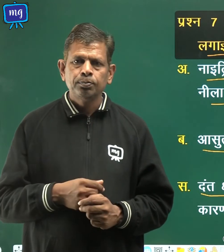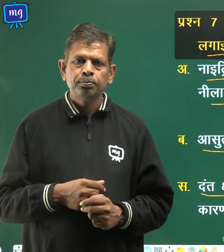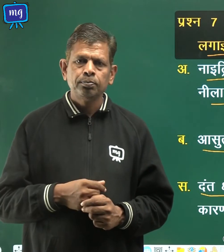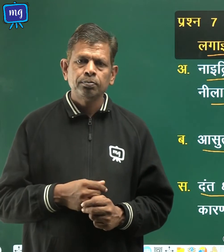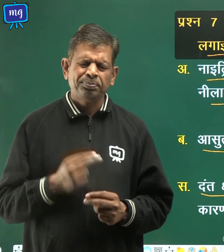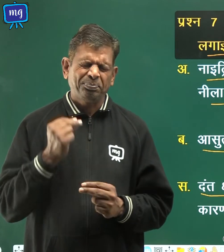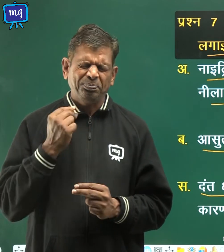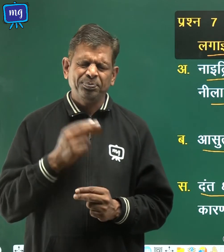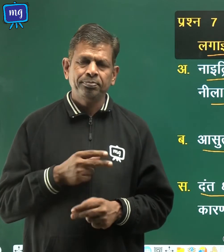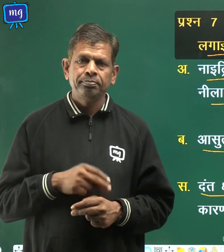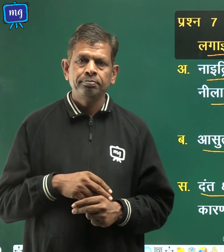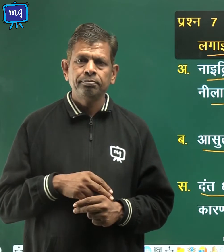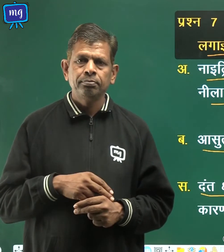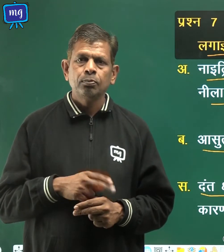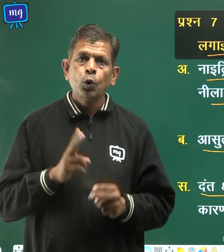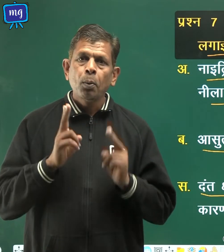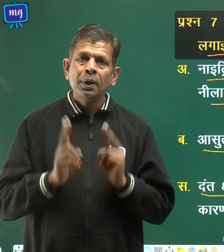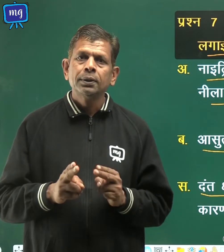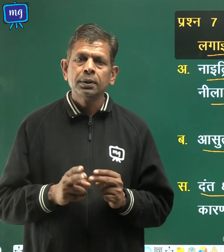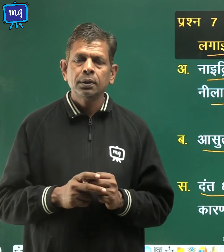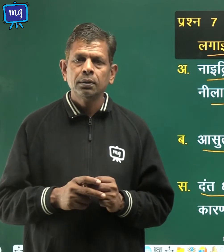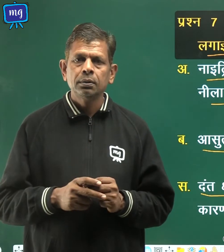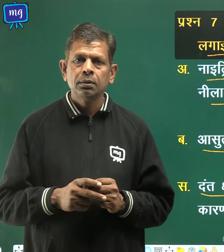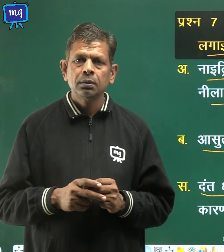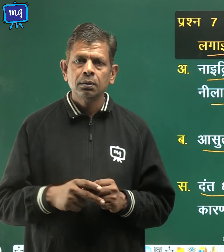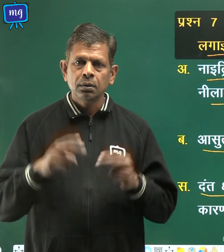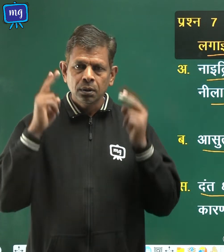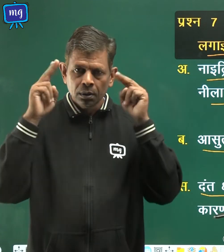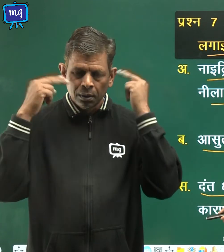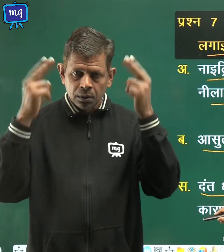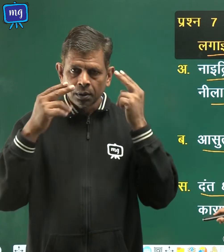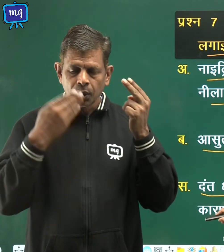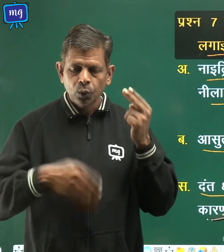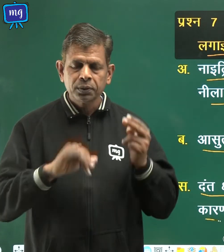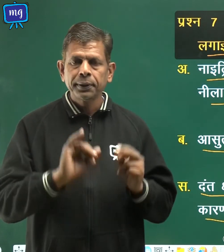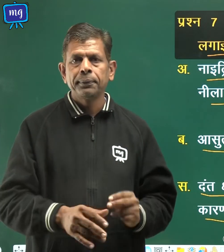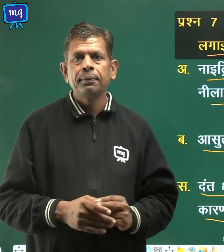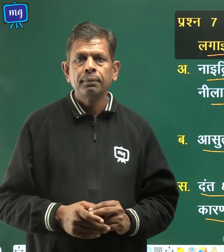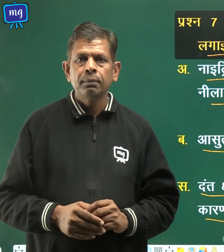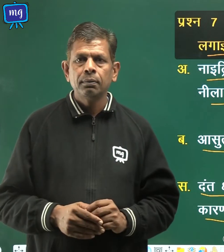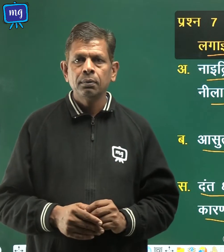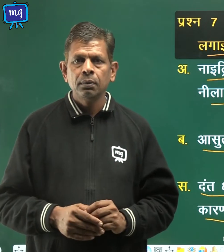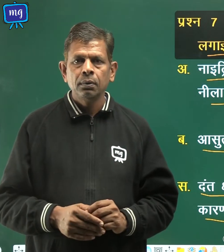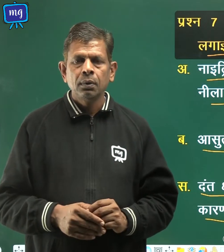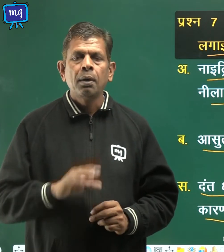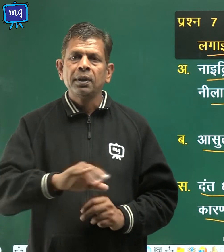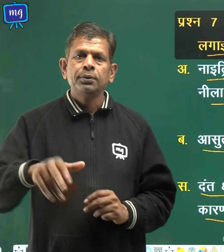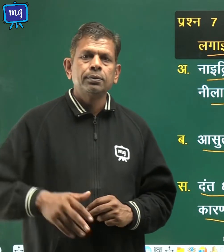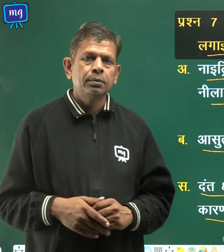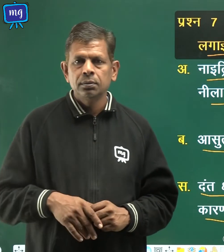क्षारक की उपस्थिति के कारण होता है।